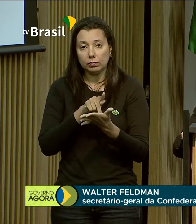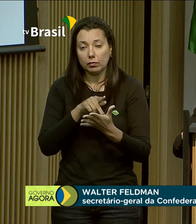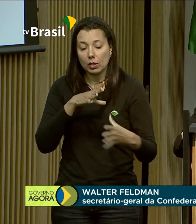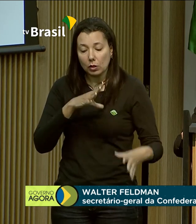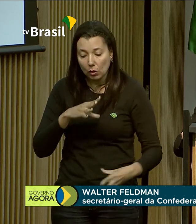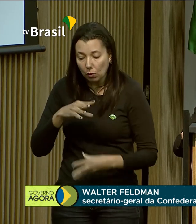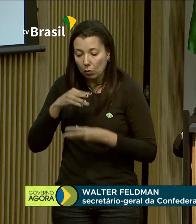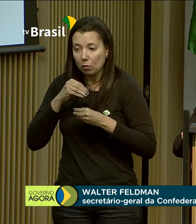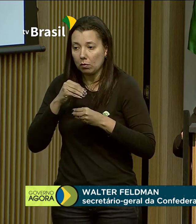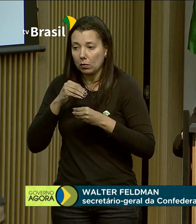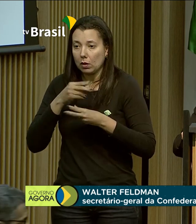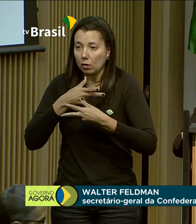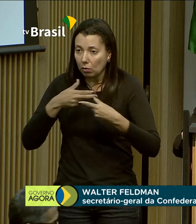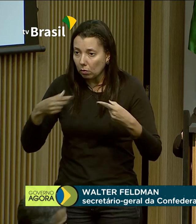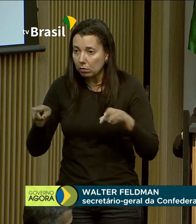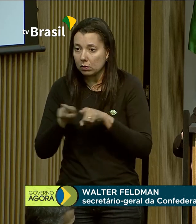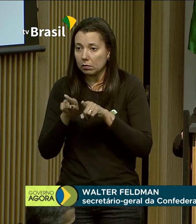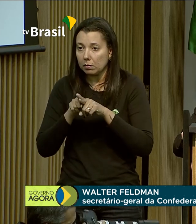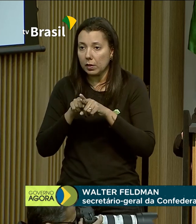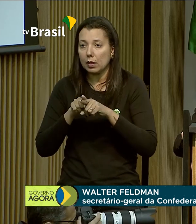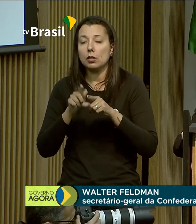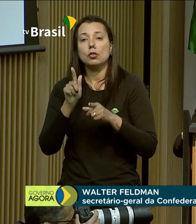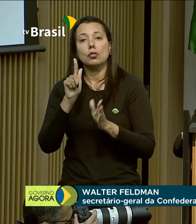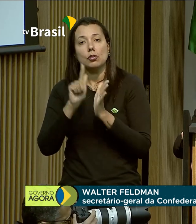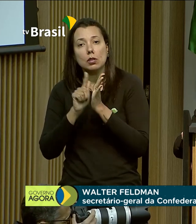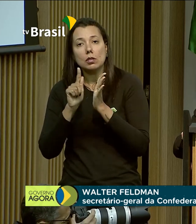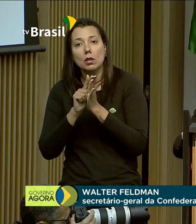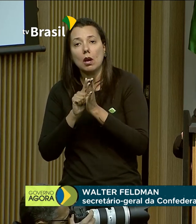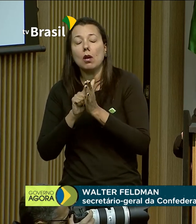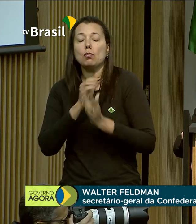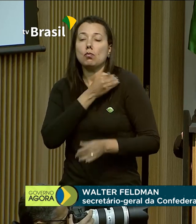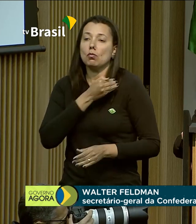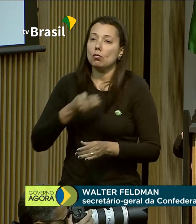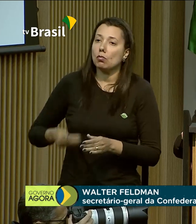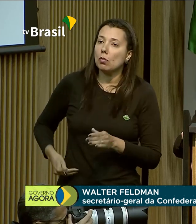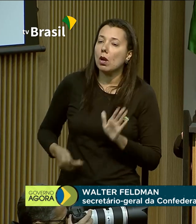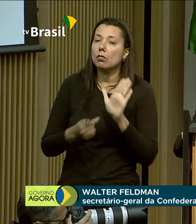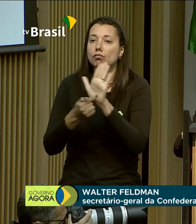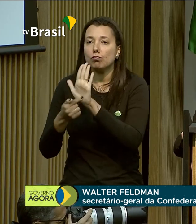incorpora novos mecanismos de gestão, de governança, de